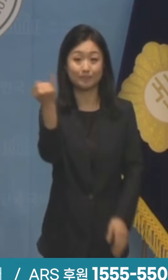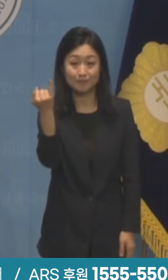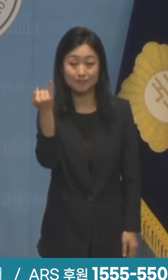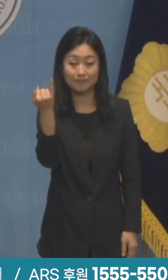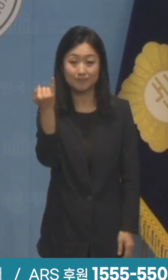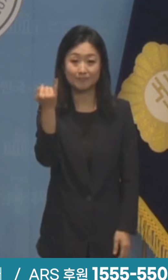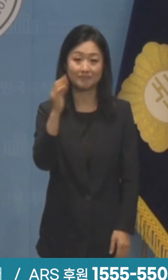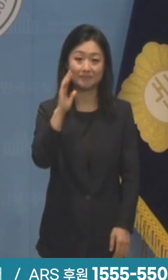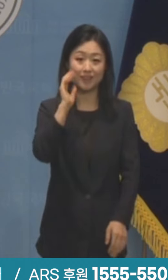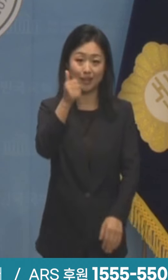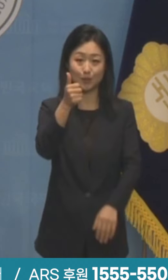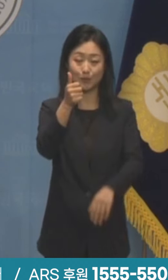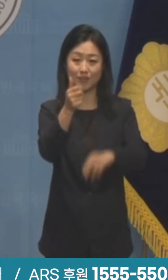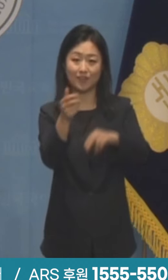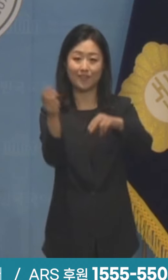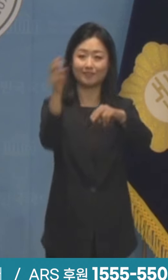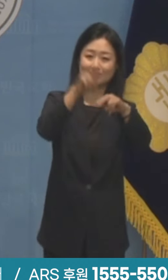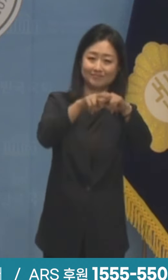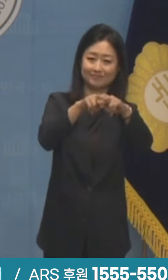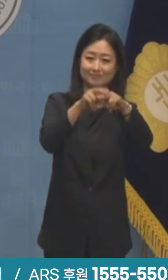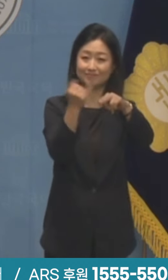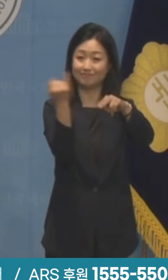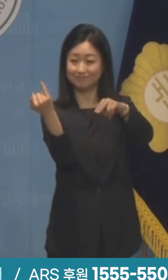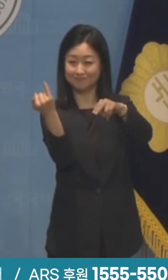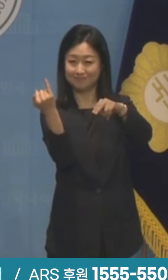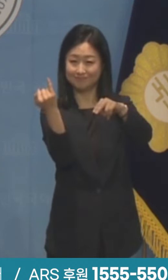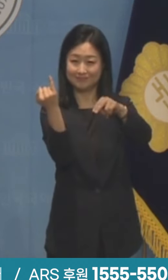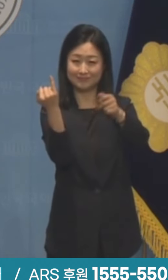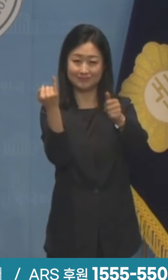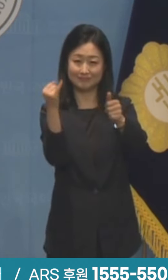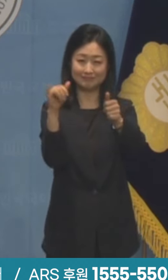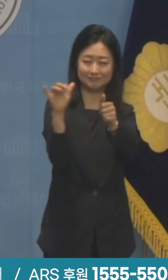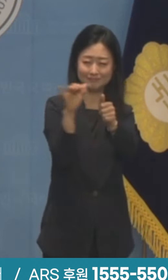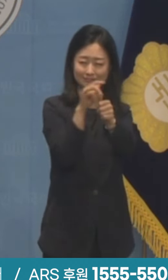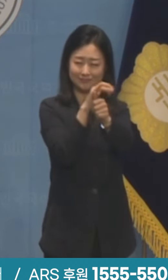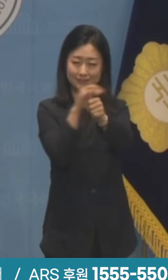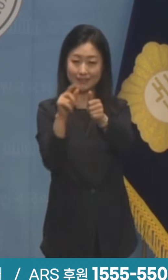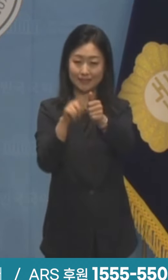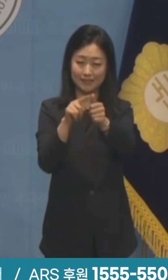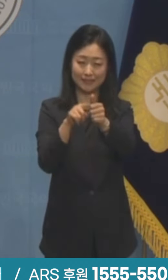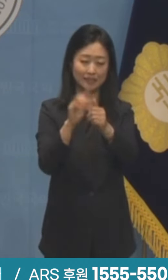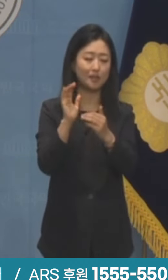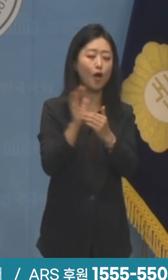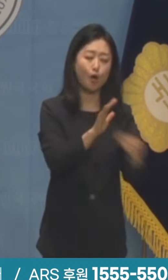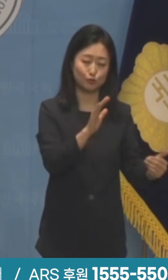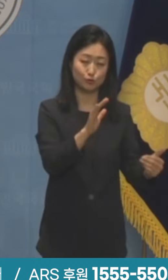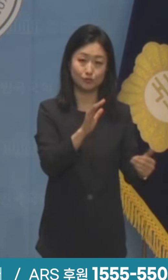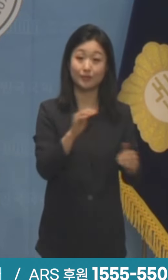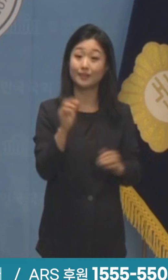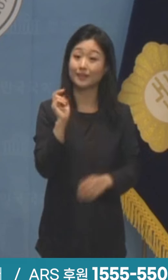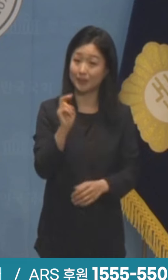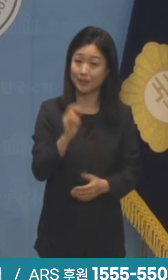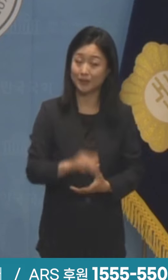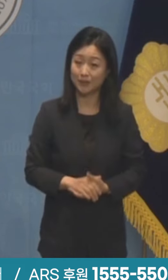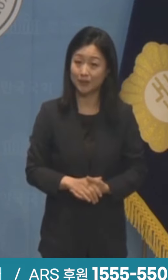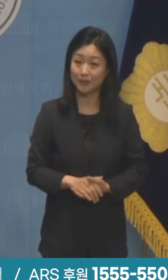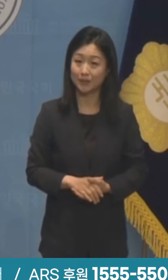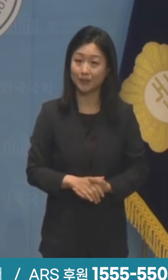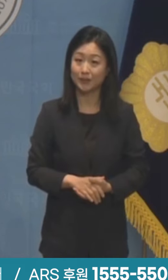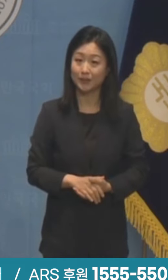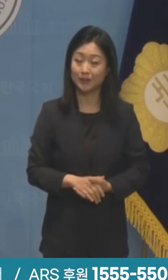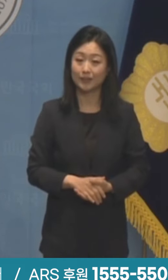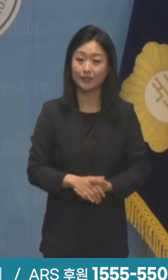대통령 자리에 앉아 있는 배우자를 통해서 또 거부권을 행사할 모양입니다 김건희